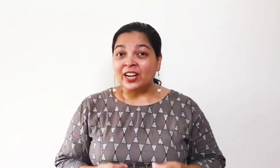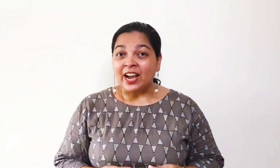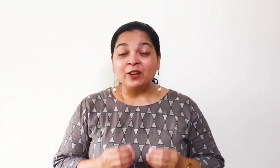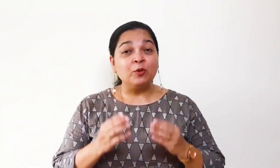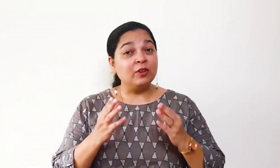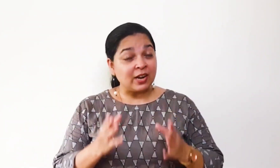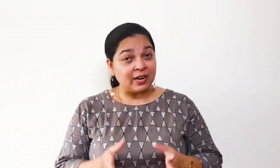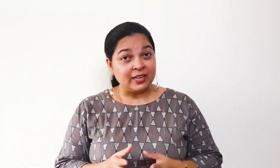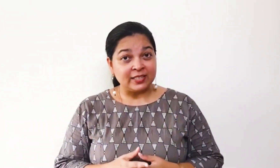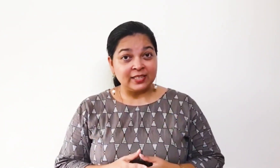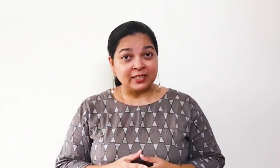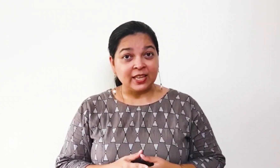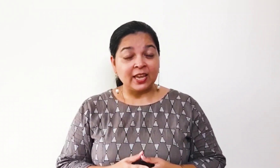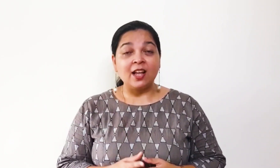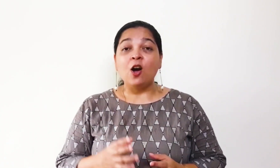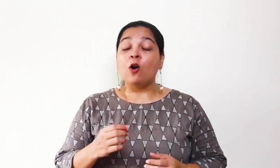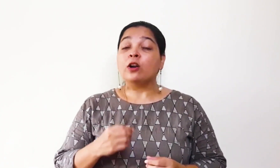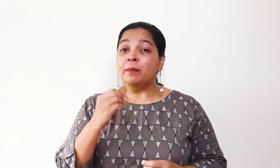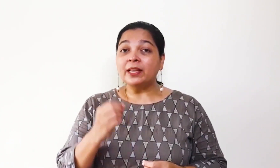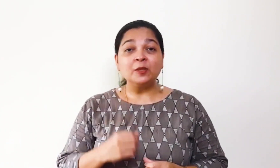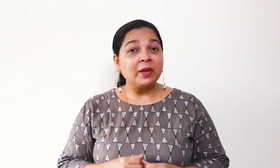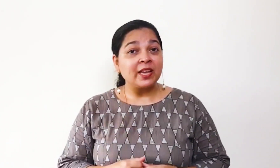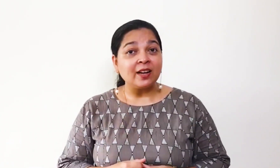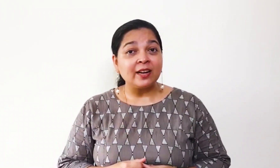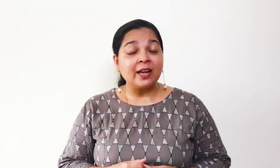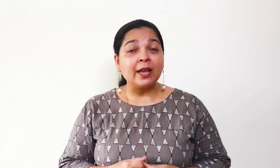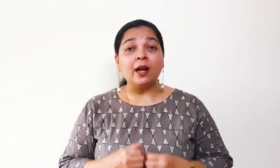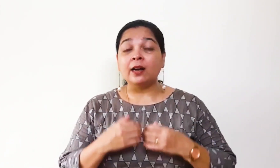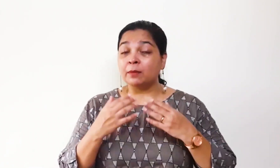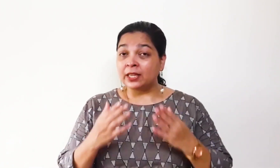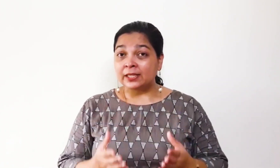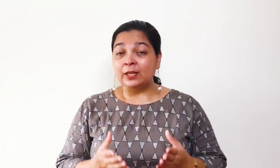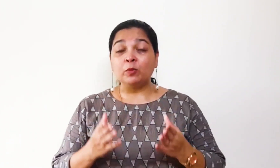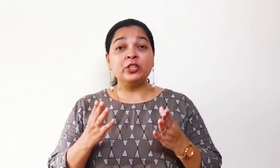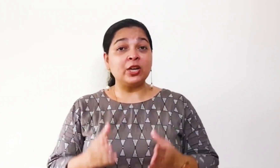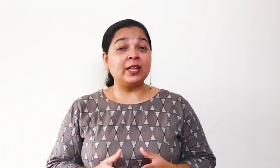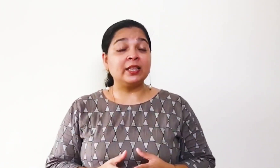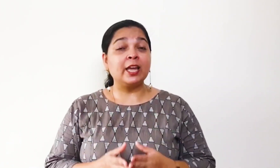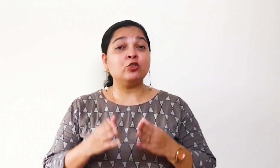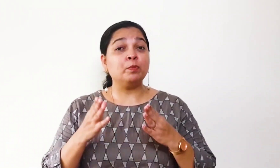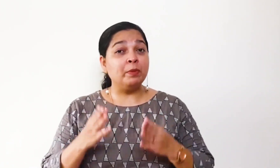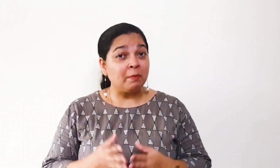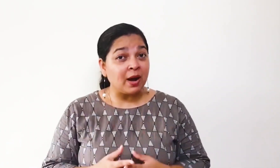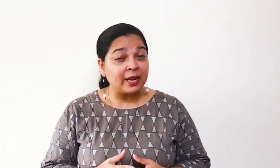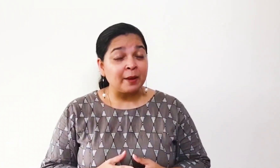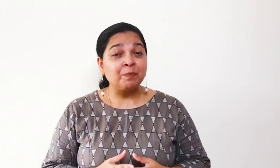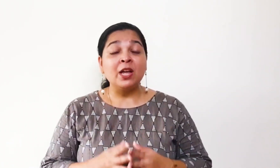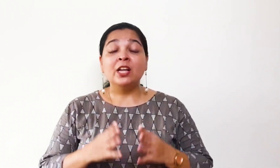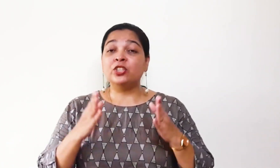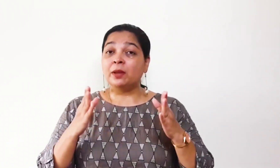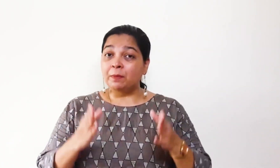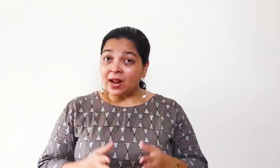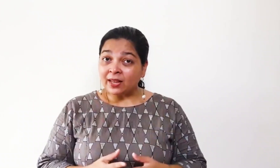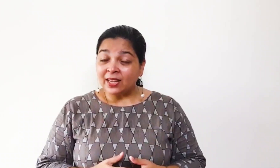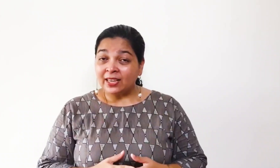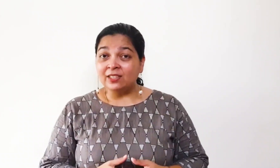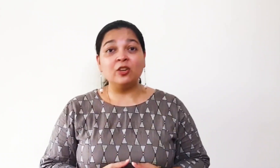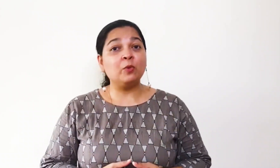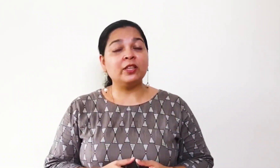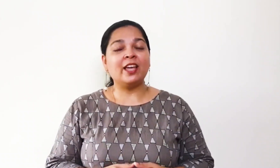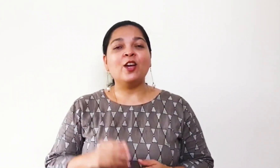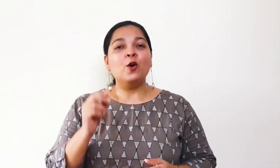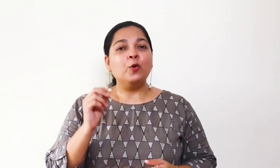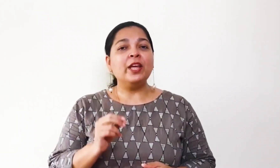अपनी चंगाई को ग्रहण कर सकते हैं। और हमें इसमें क्या करना है, अगर हम किसी को भी जानते हैं जो बीमार है, जिन्हें प्रार्थना